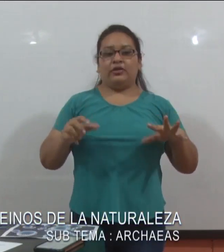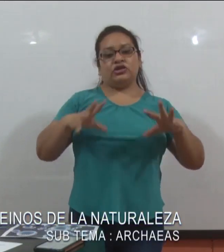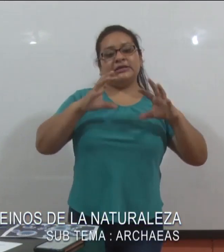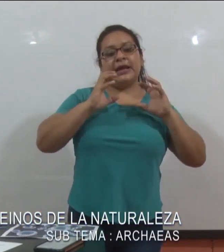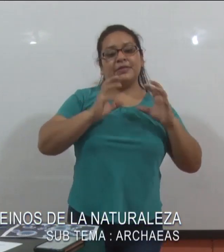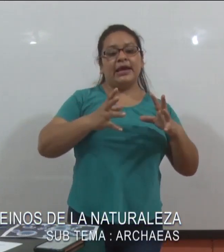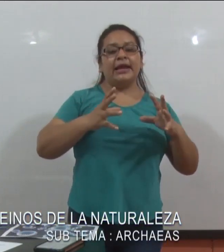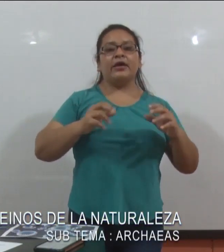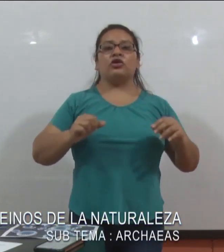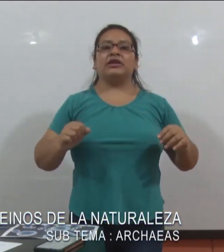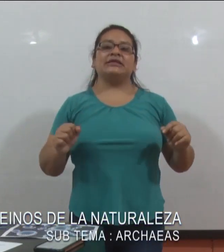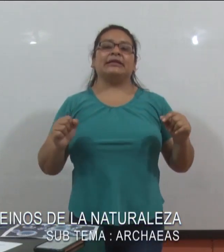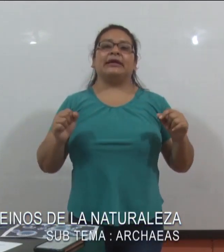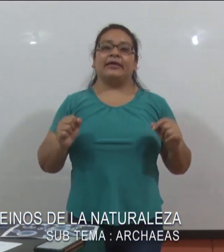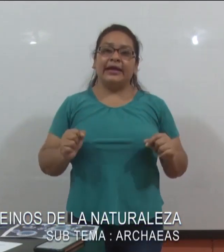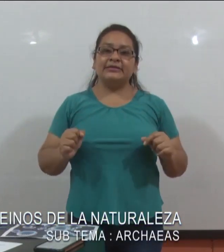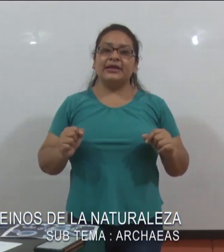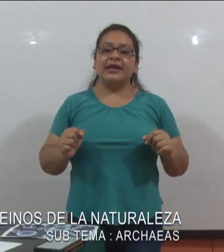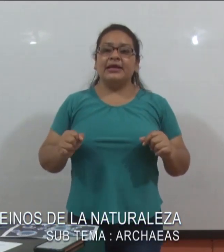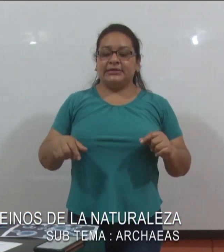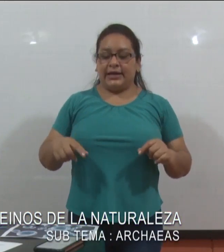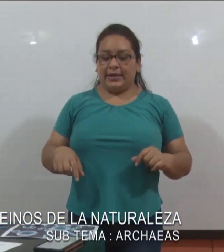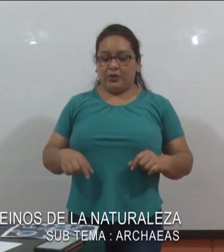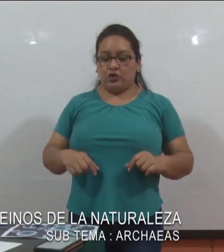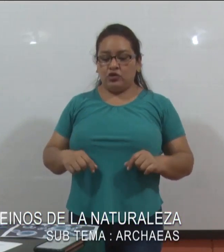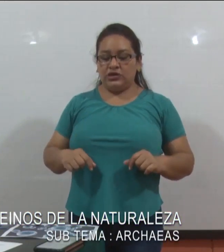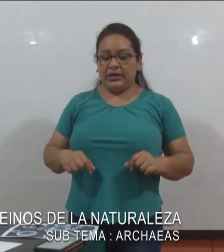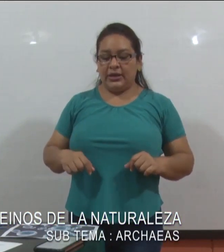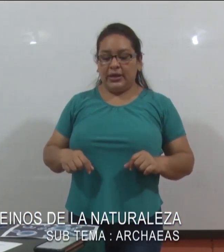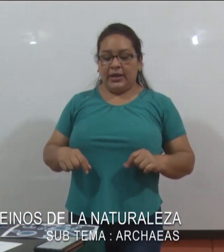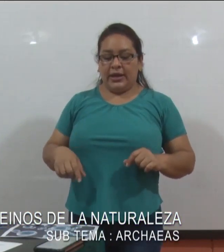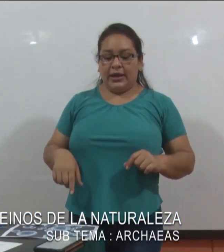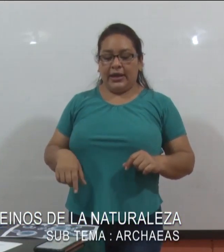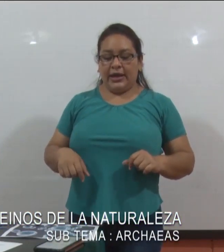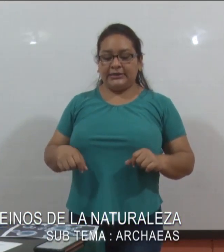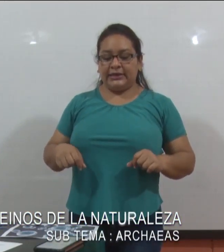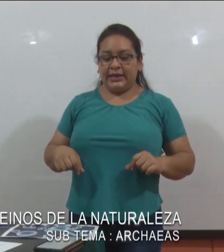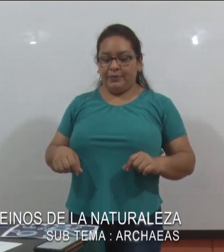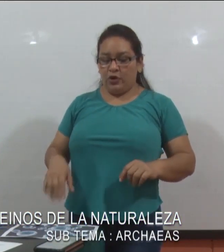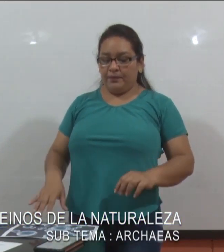Entonces, también en la corteza terrestre se reproduce este tipo